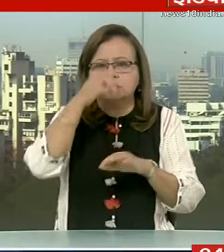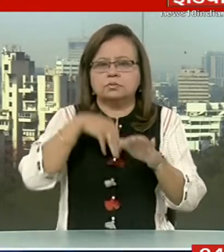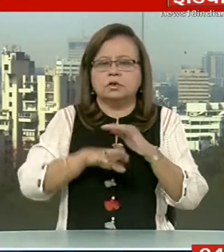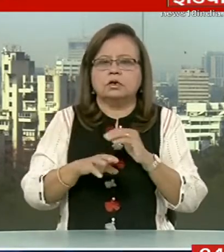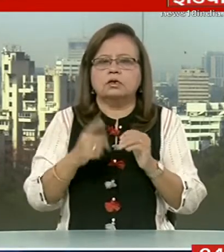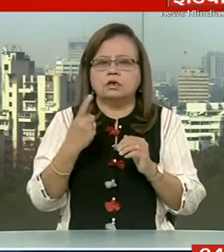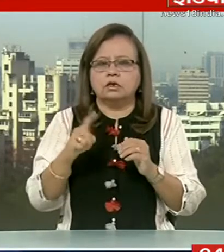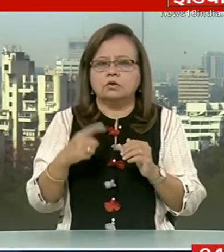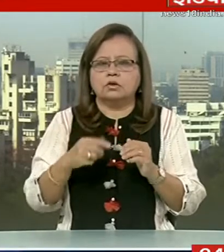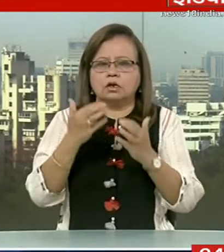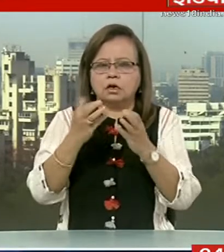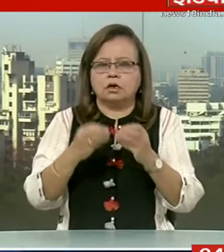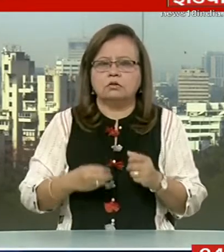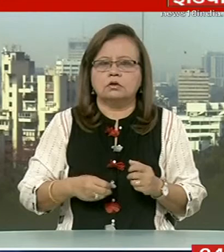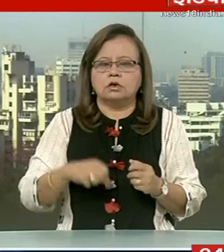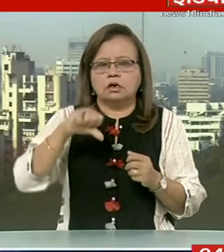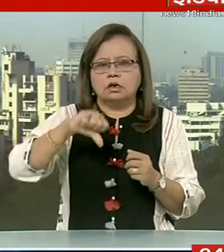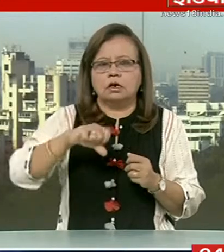सब्सक्राइब